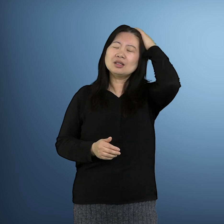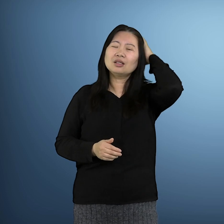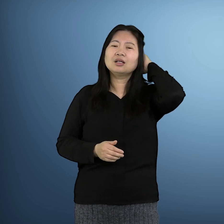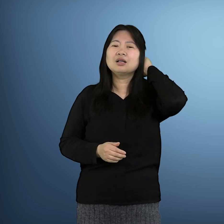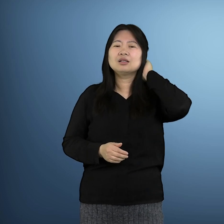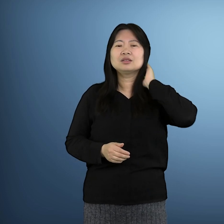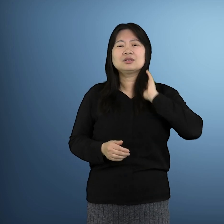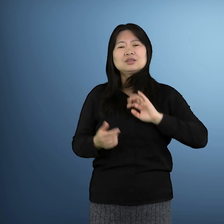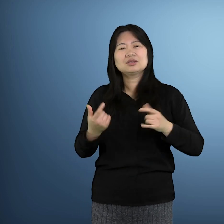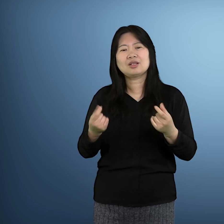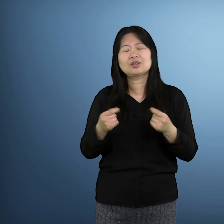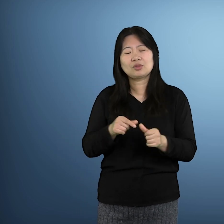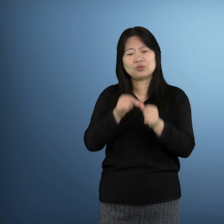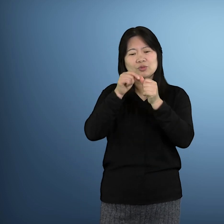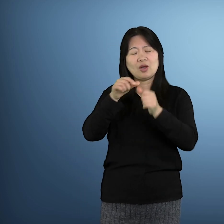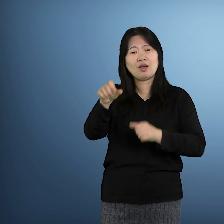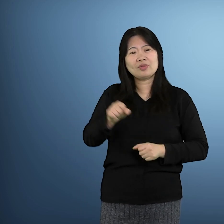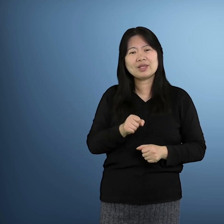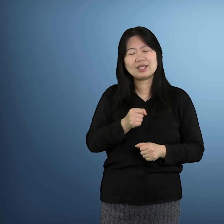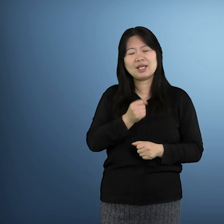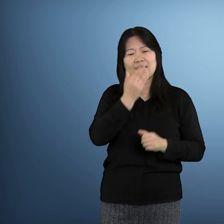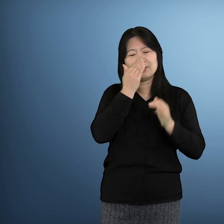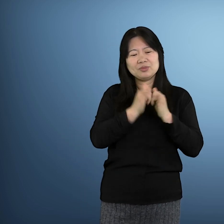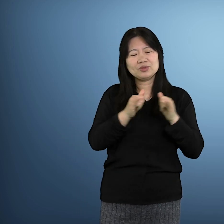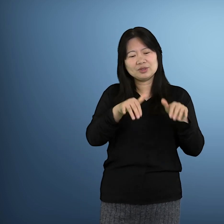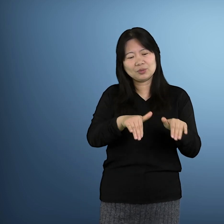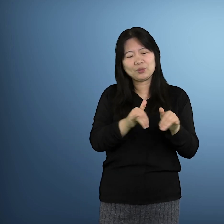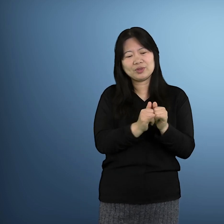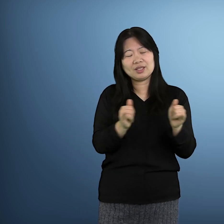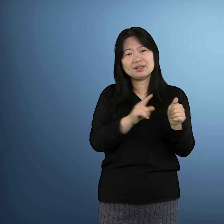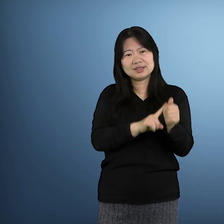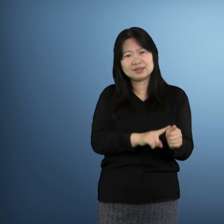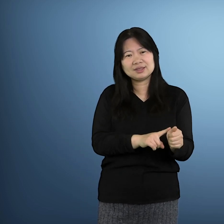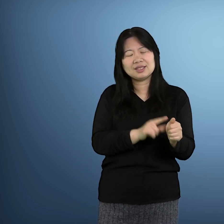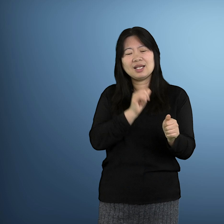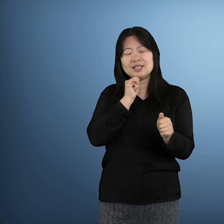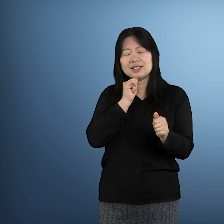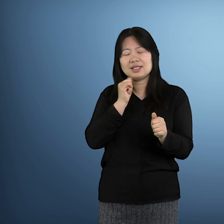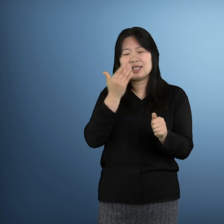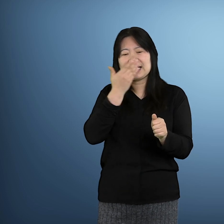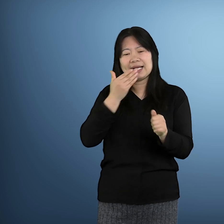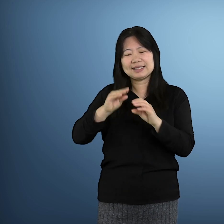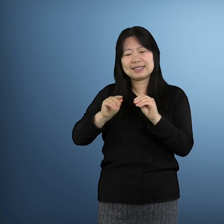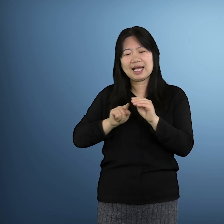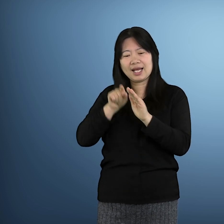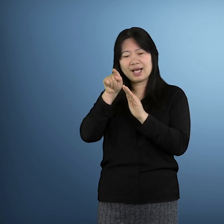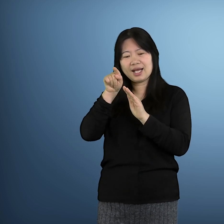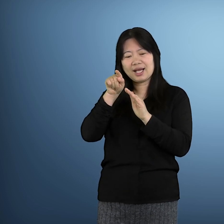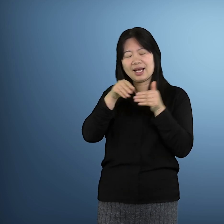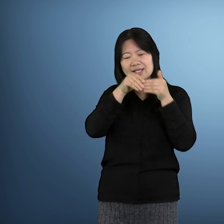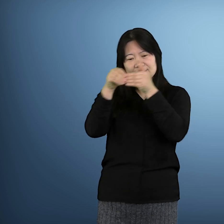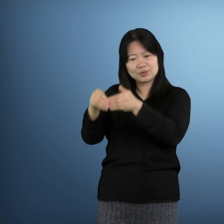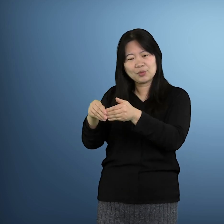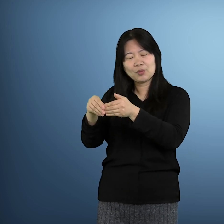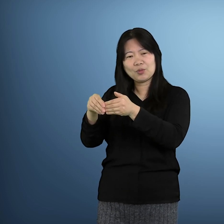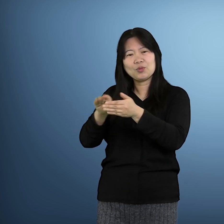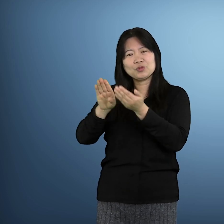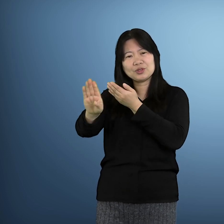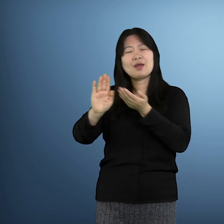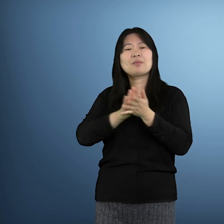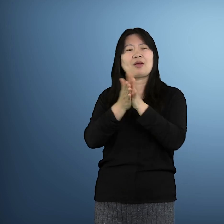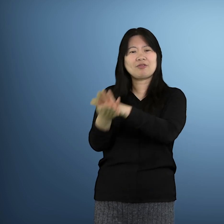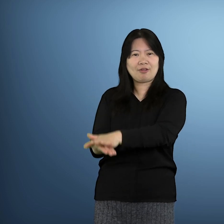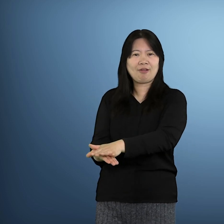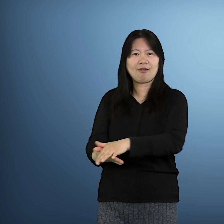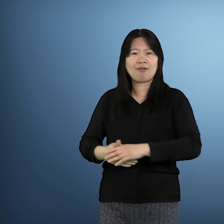그런데 이렇게 구원받은 히브리 노예들은 가나안 땅에 들어가서 인도받아서 점점 어떻게